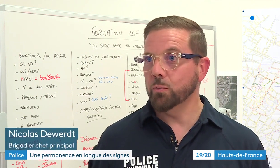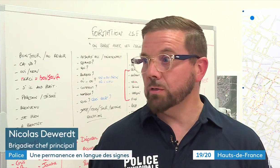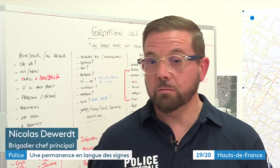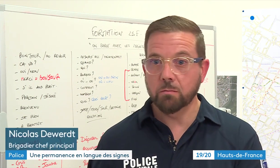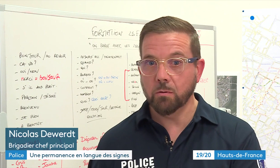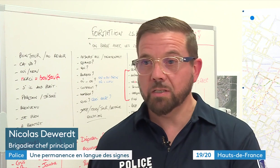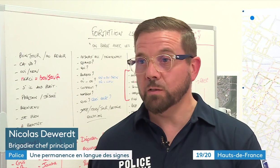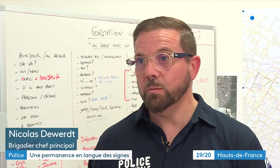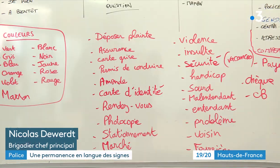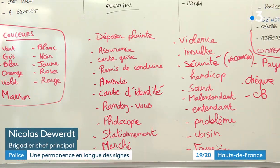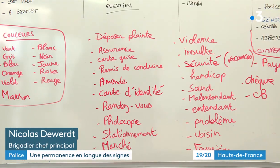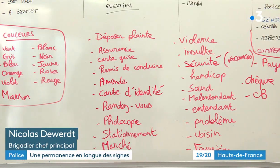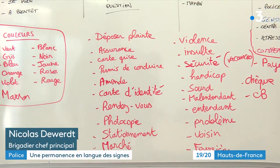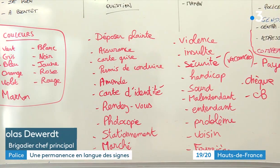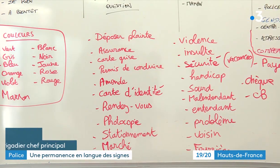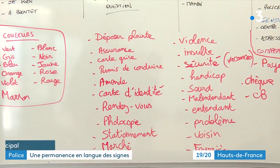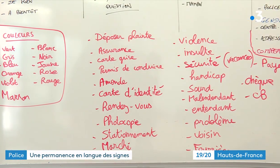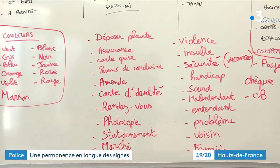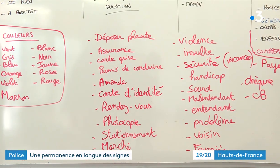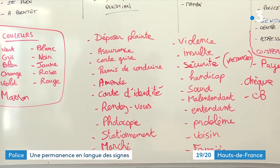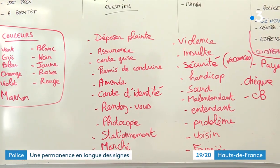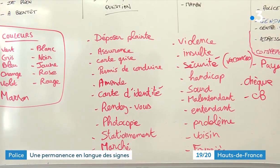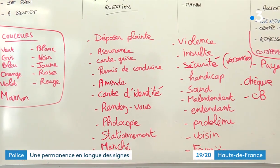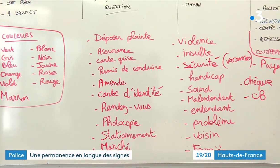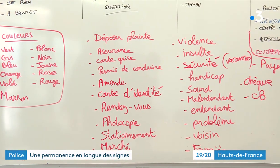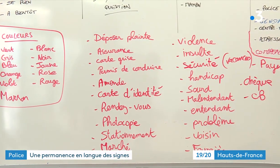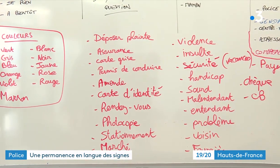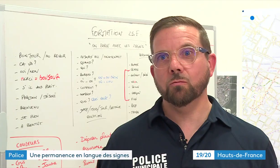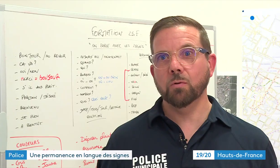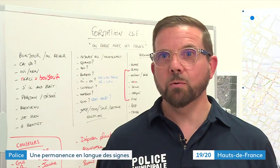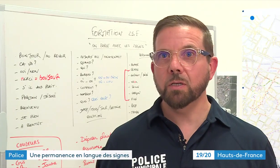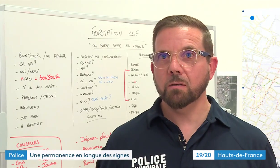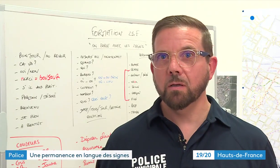police ou autre service public, là c'est important parce qu'on a un service public, on doit pouvoir recevoir tous les publics.